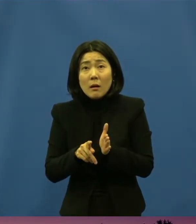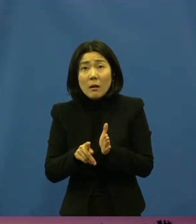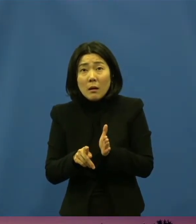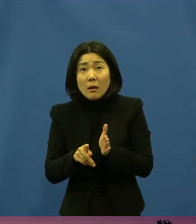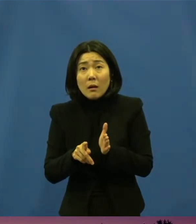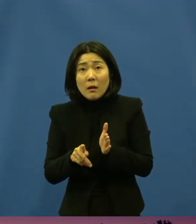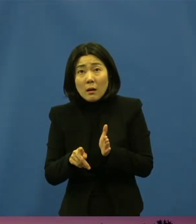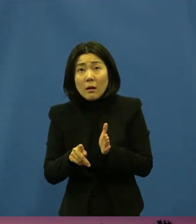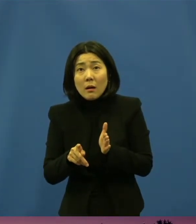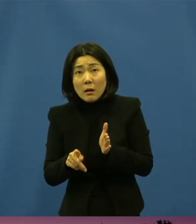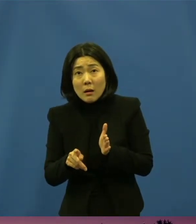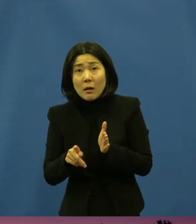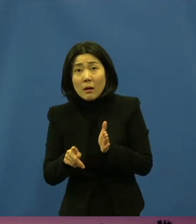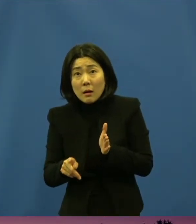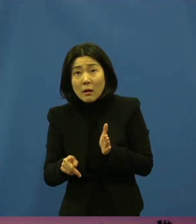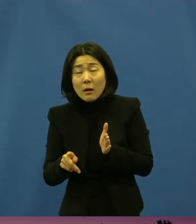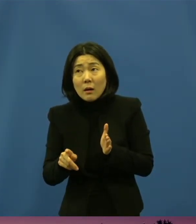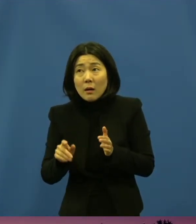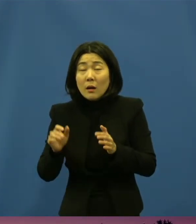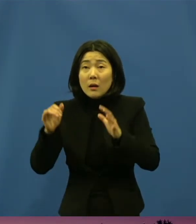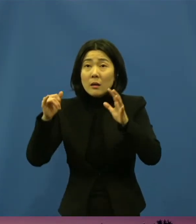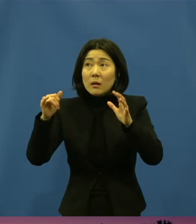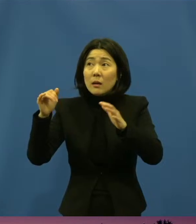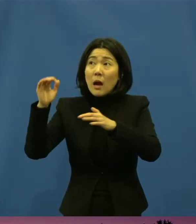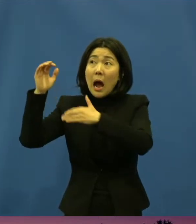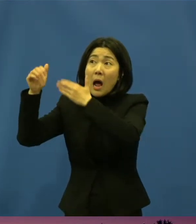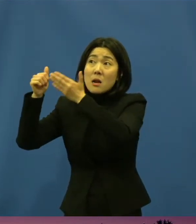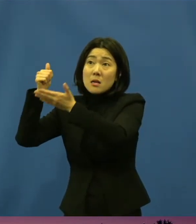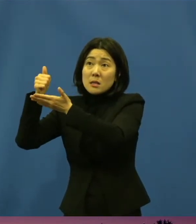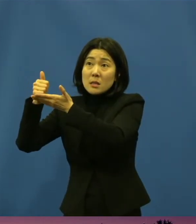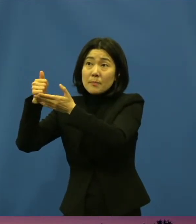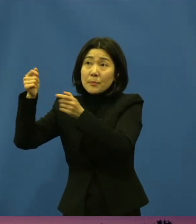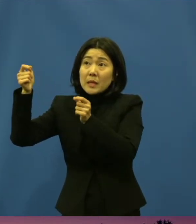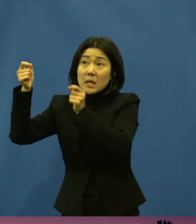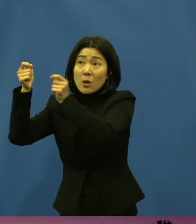멀어지고, 그러면서 그만큼 세상으로 더 가까이 가는 거예요.